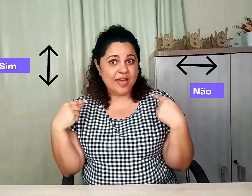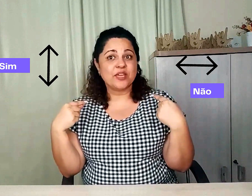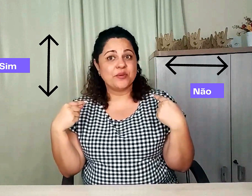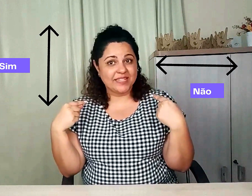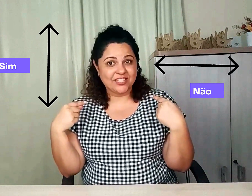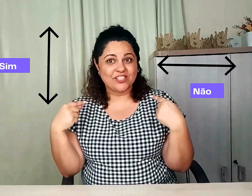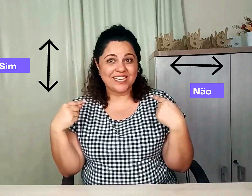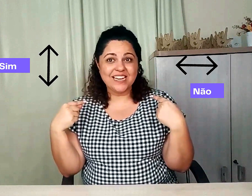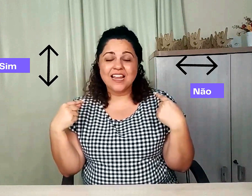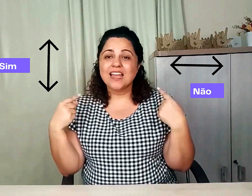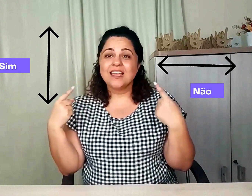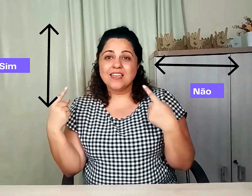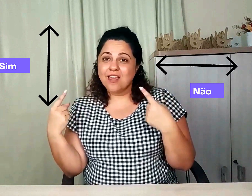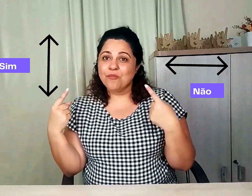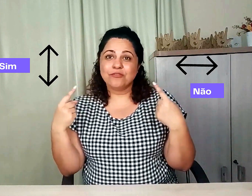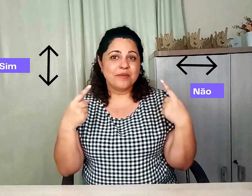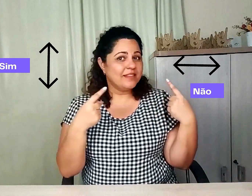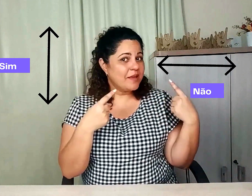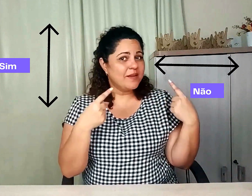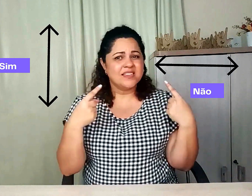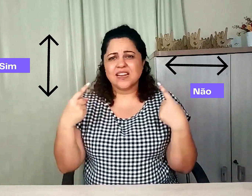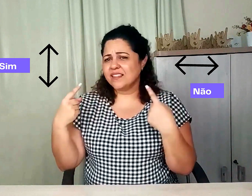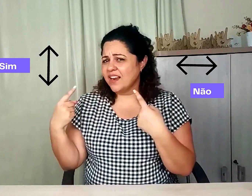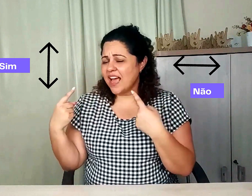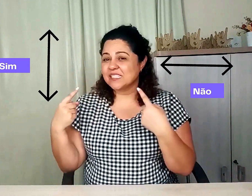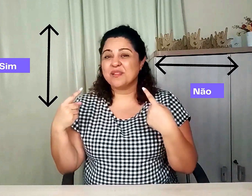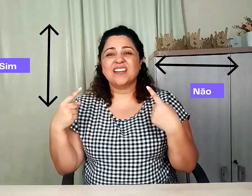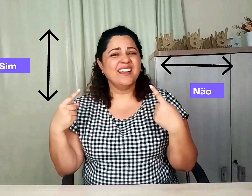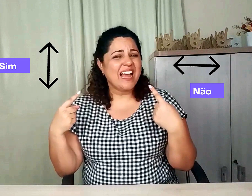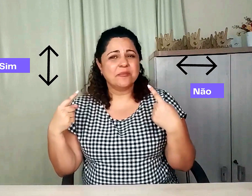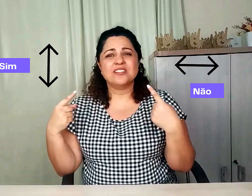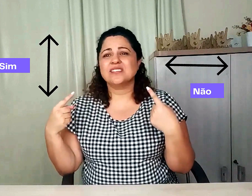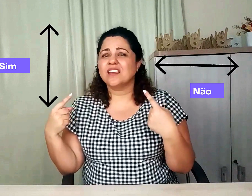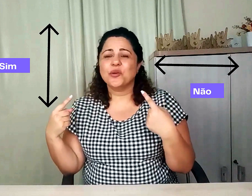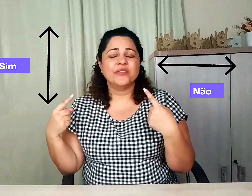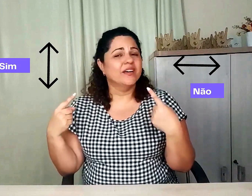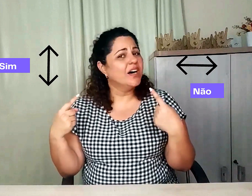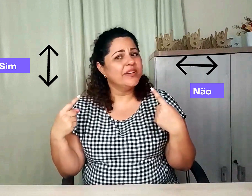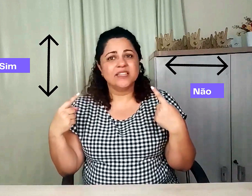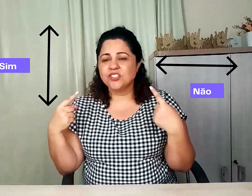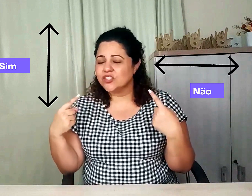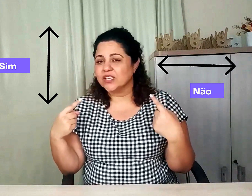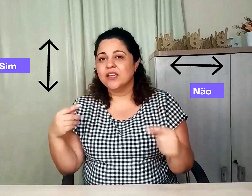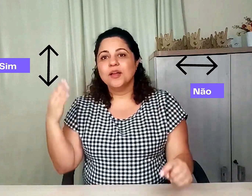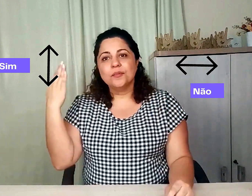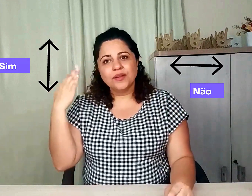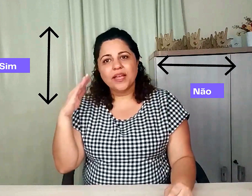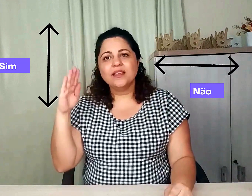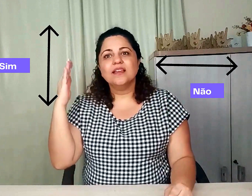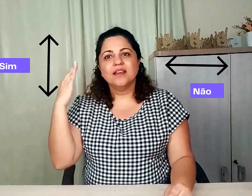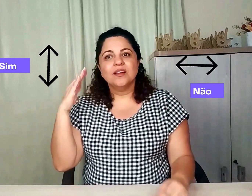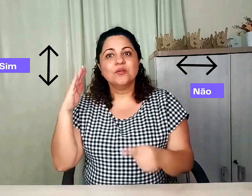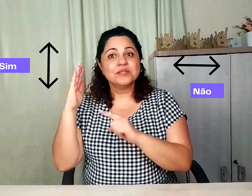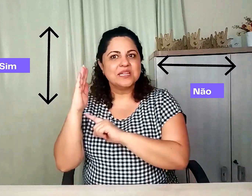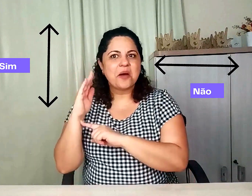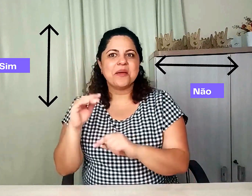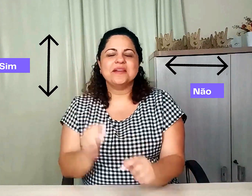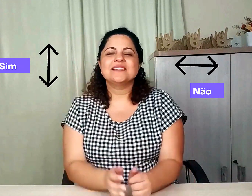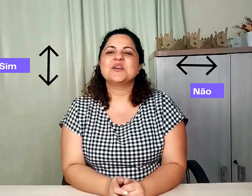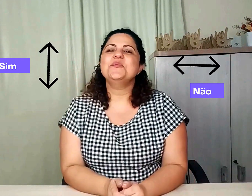que eu entendi e eu movimentei para as laterais para negar, para dizer que eu não entendi. Porém, o sinal permaneceu o